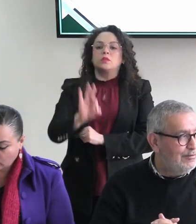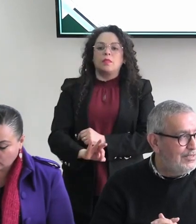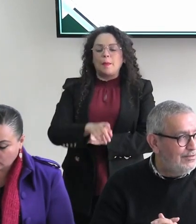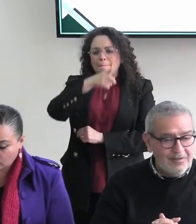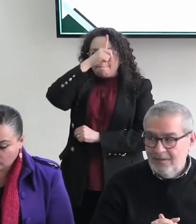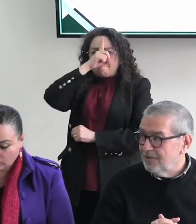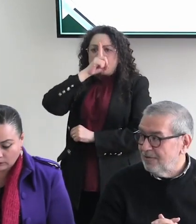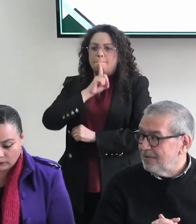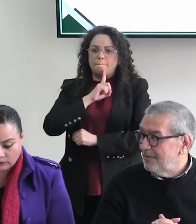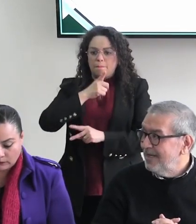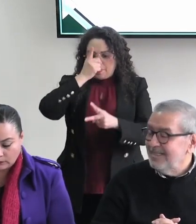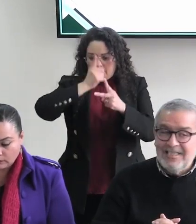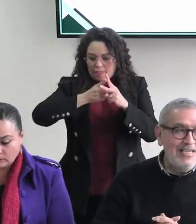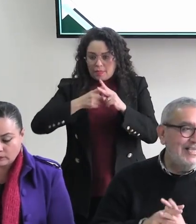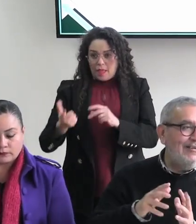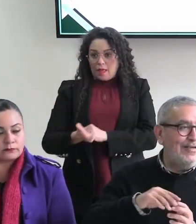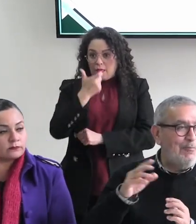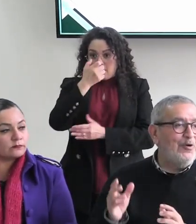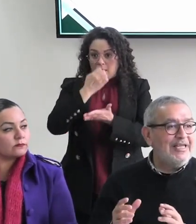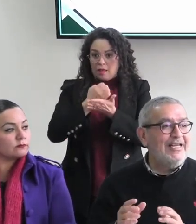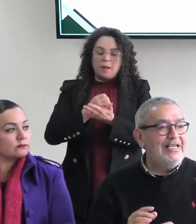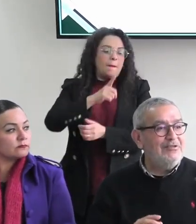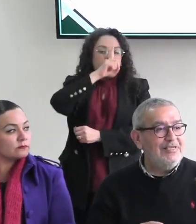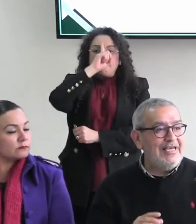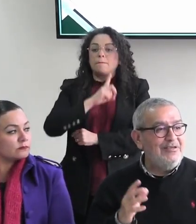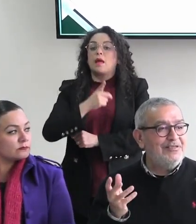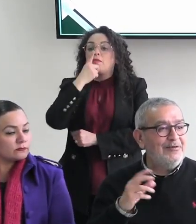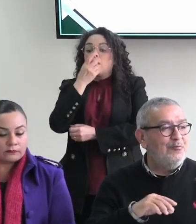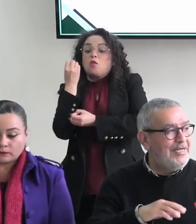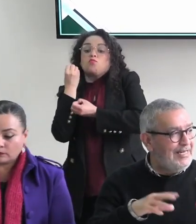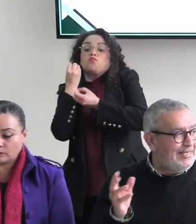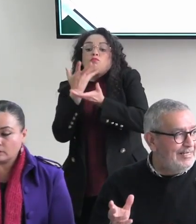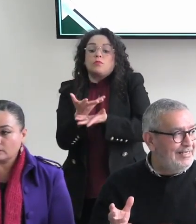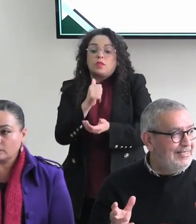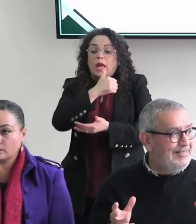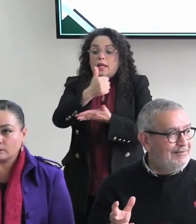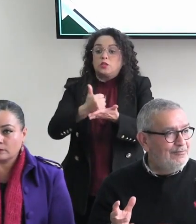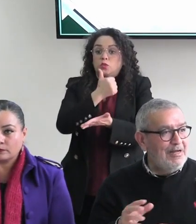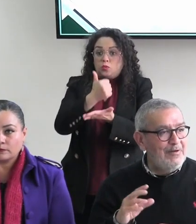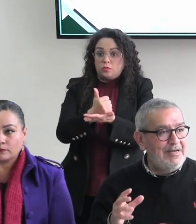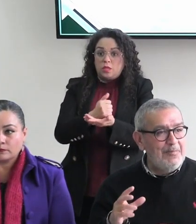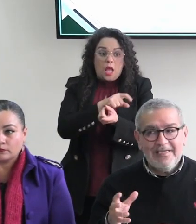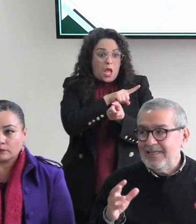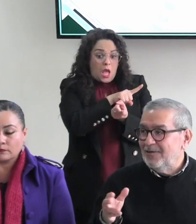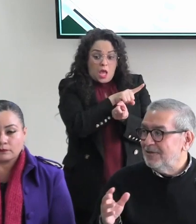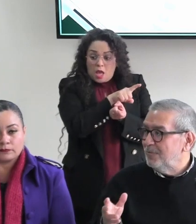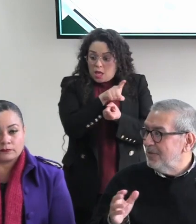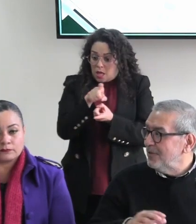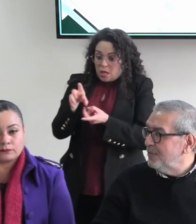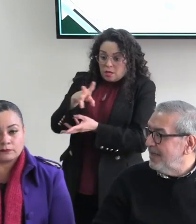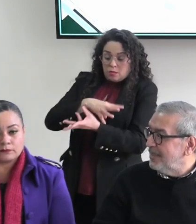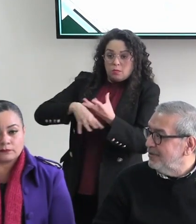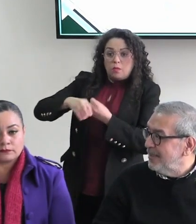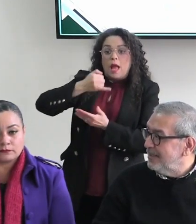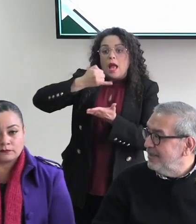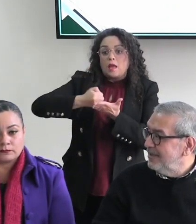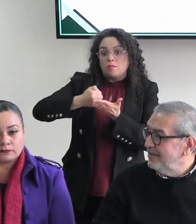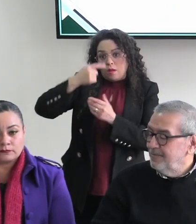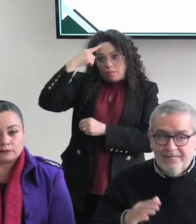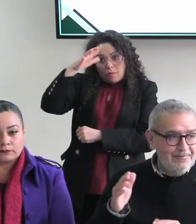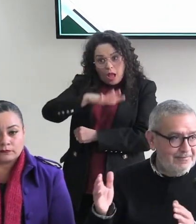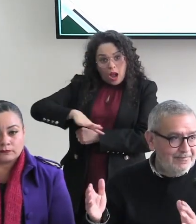cálculos económicos son total. Dicen que lo que aportan a la ciudad, que ellos recuperan una buena parte de los impuestos para la